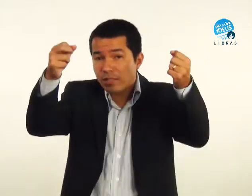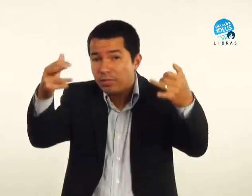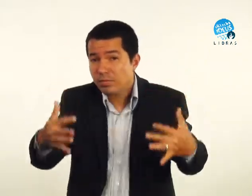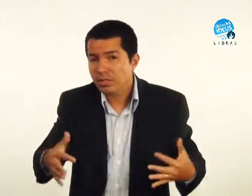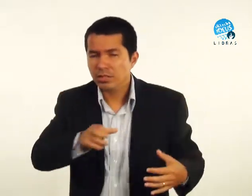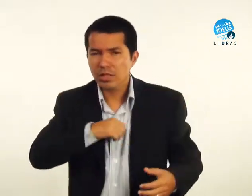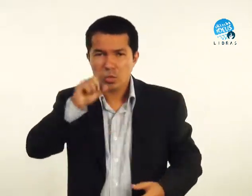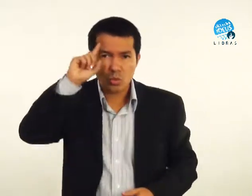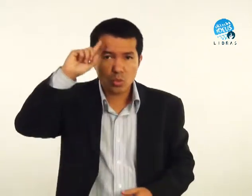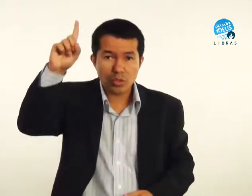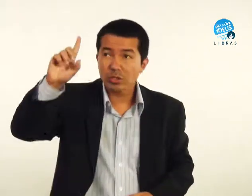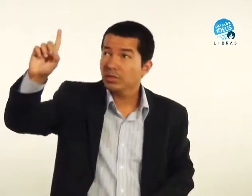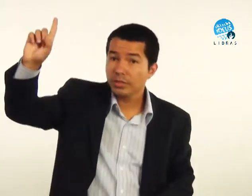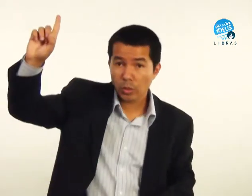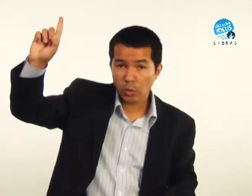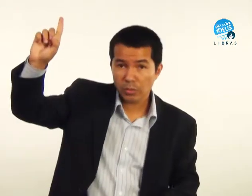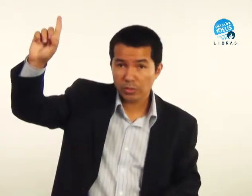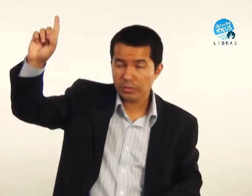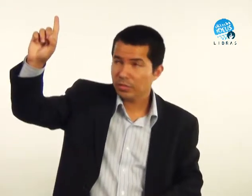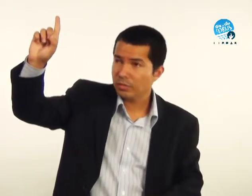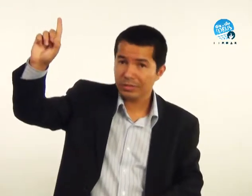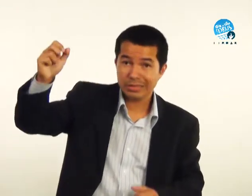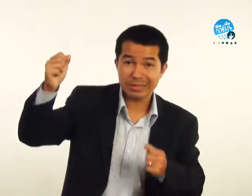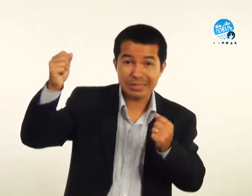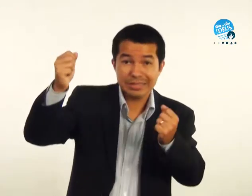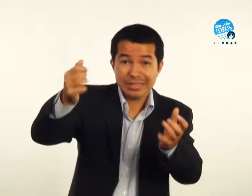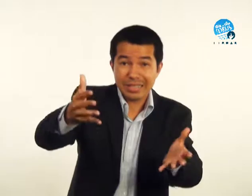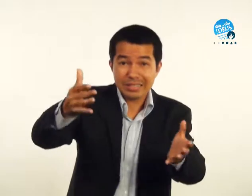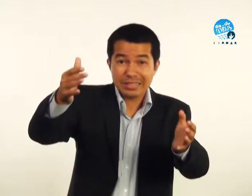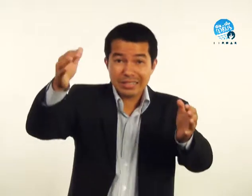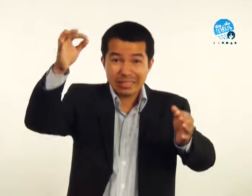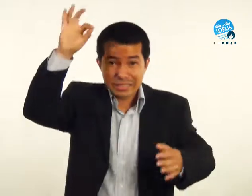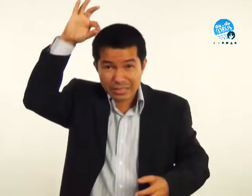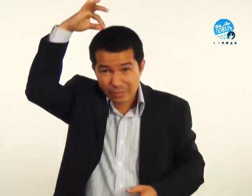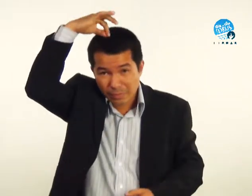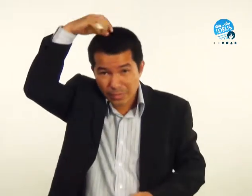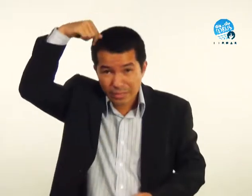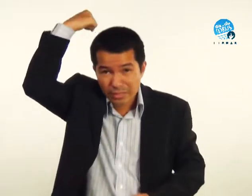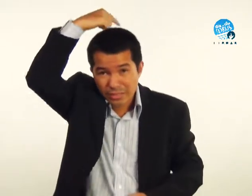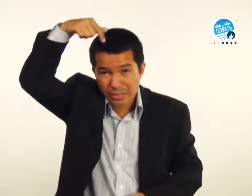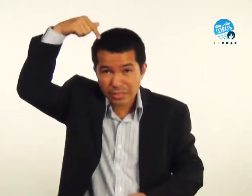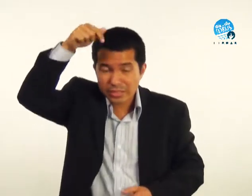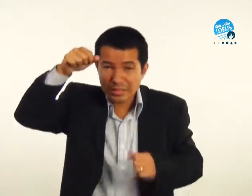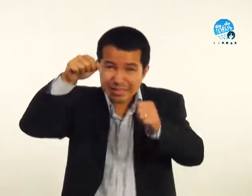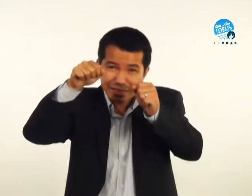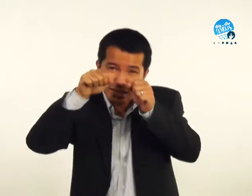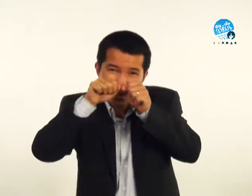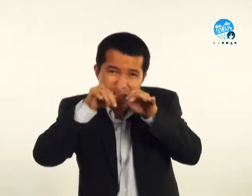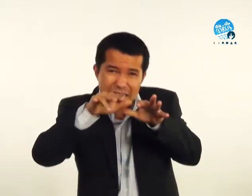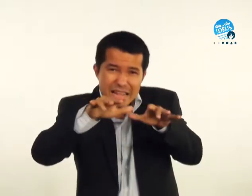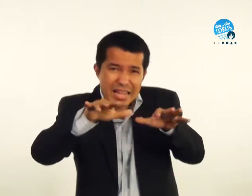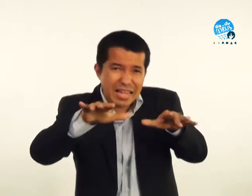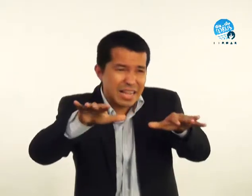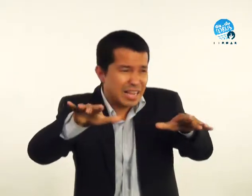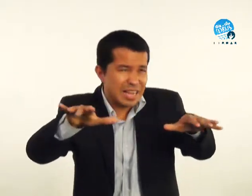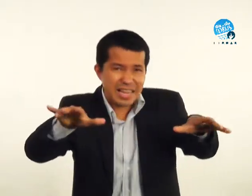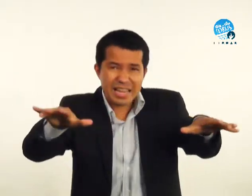dia quando Deus derramaria o seu Espírito Santo de uma maneira poderosa sobre todas